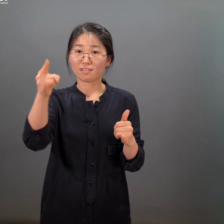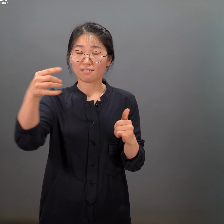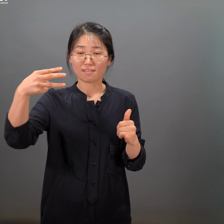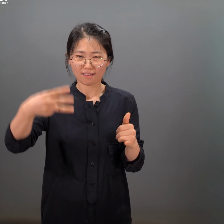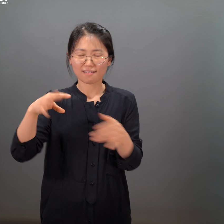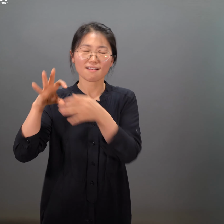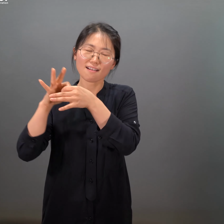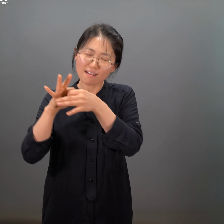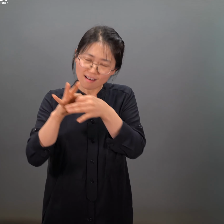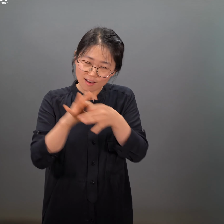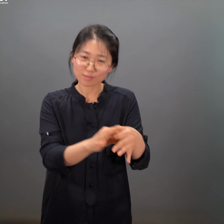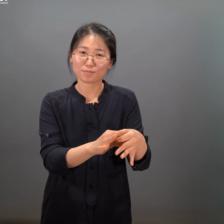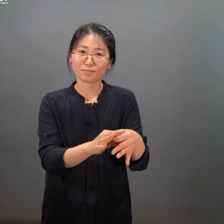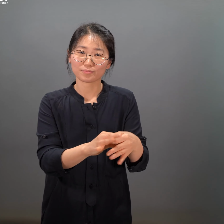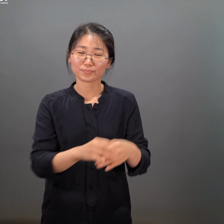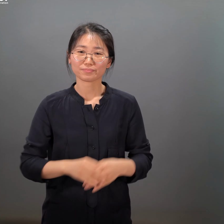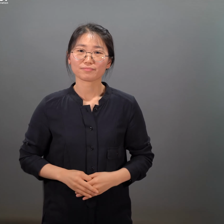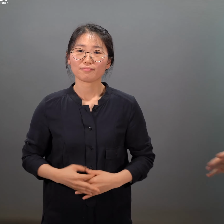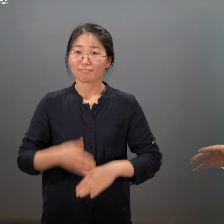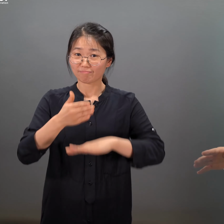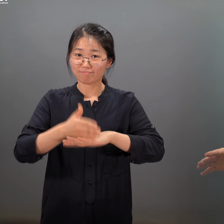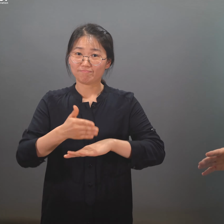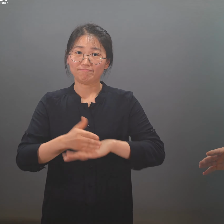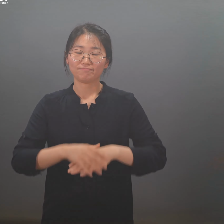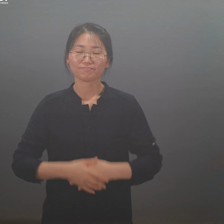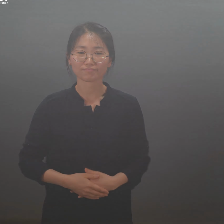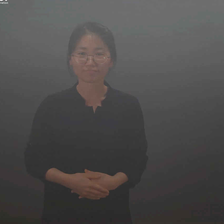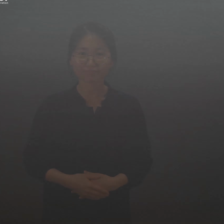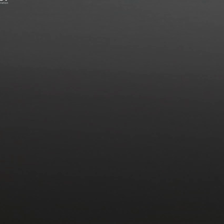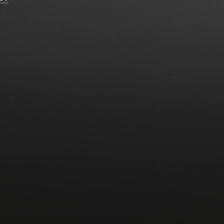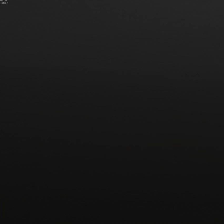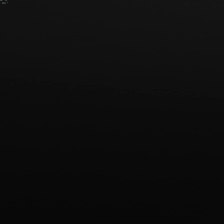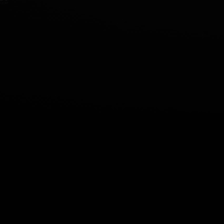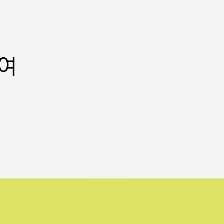사사 온니엘의 이야기가 계속될 것입니다.